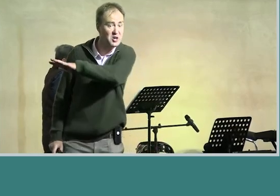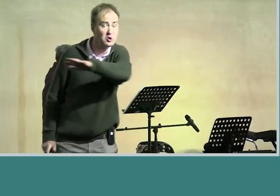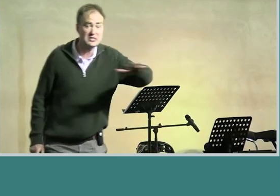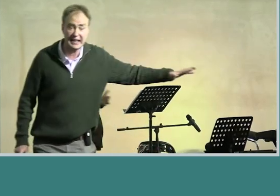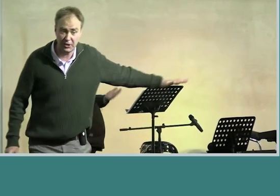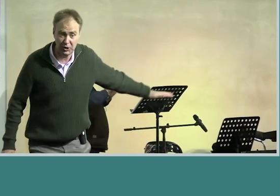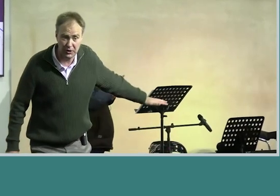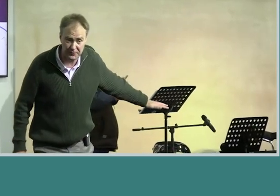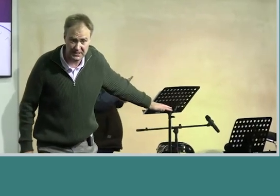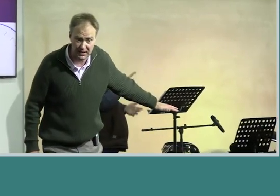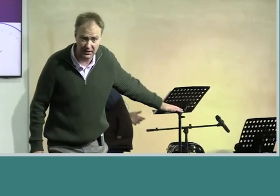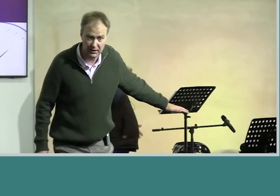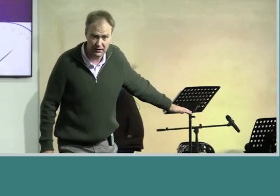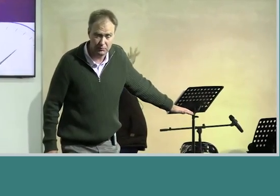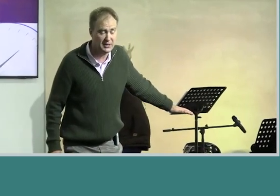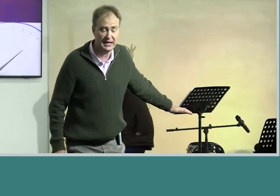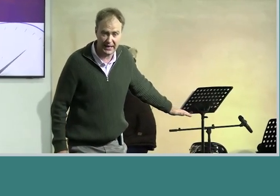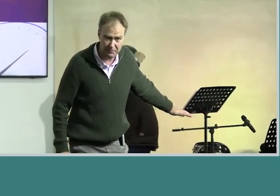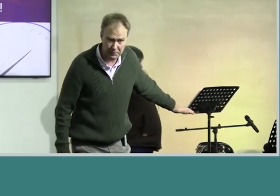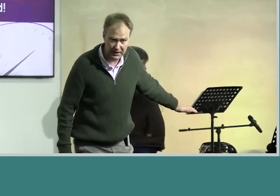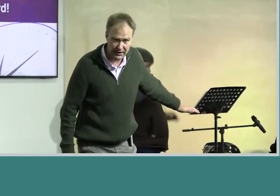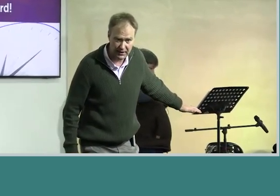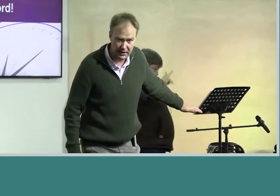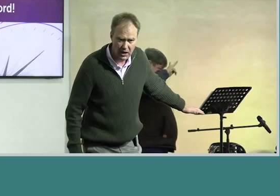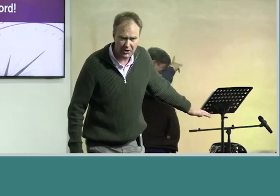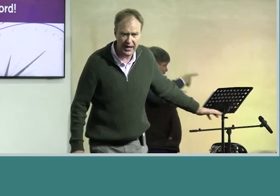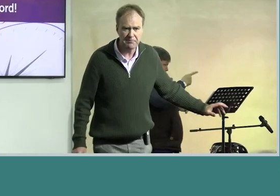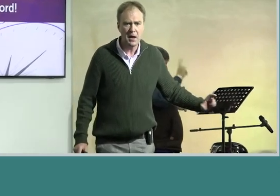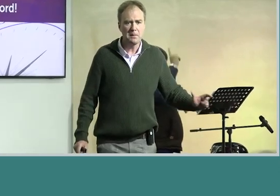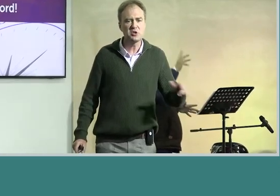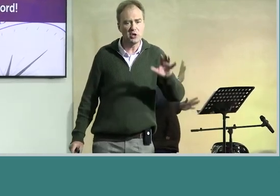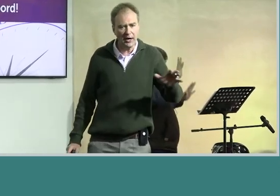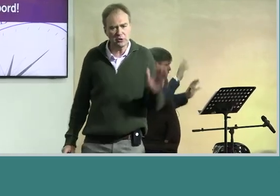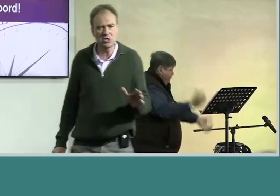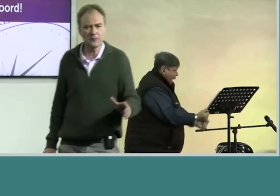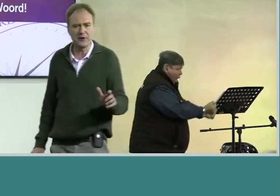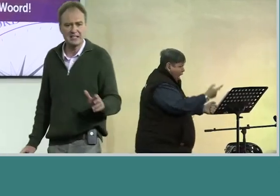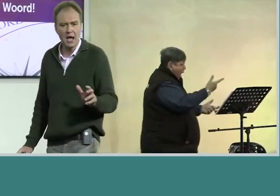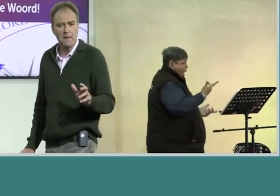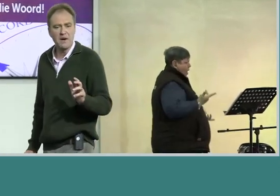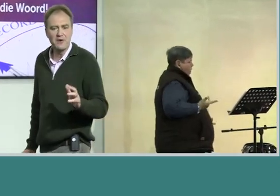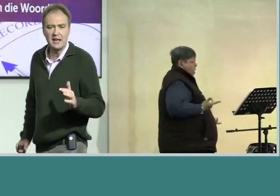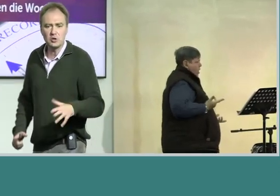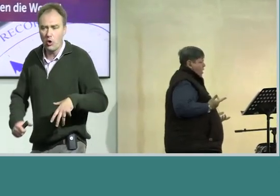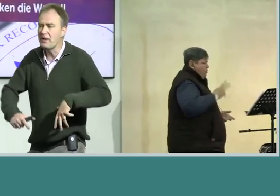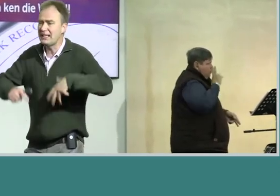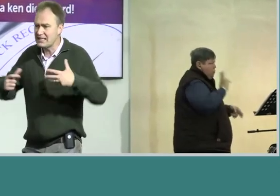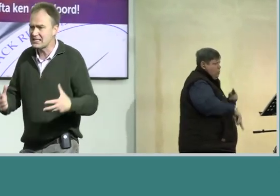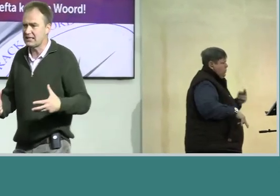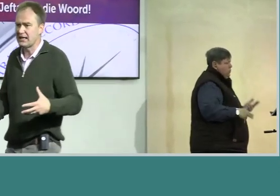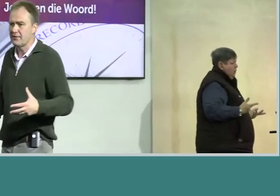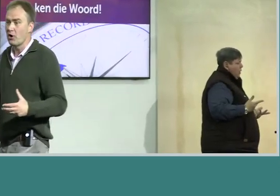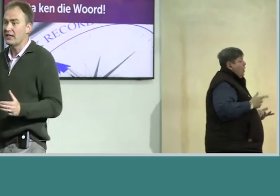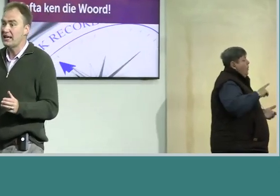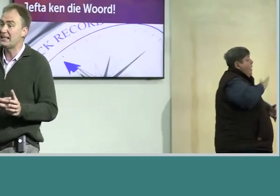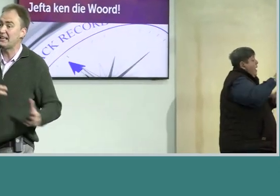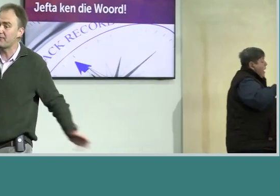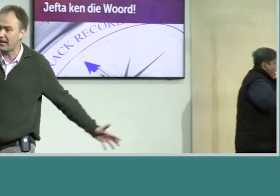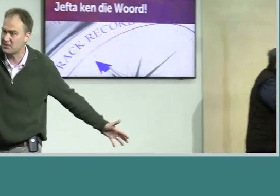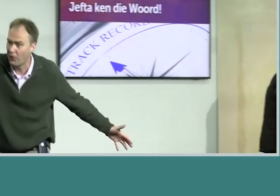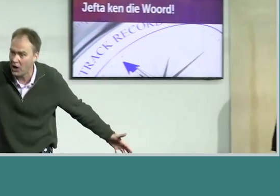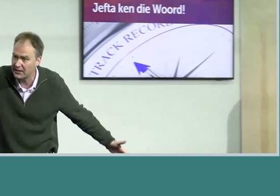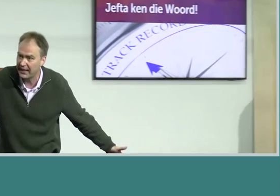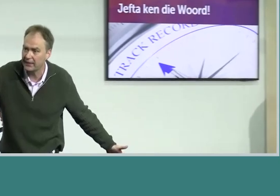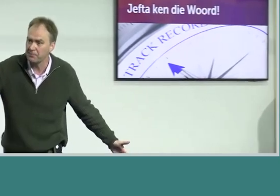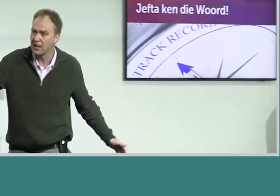maak jy sak hoe sterk jy geloof is moet dit nie gaan uitproeberen ok so die goed staan vast maar wanneer het kom in die geestelike dinge waar die jyre die